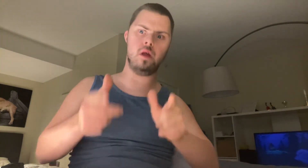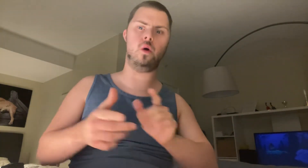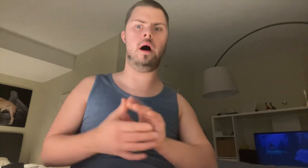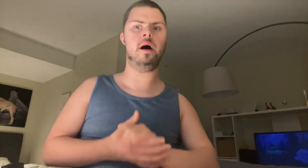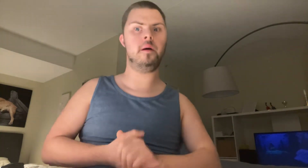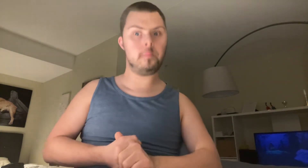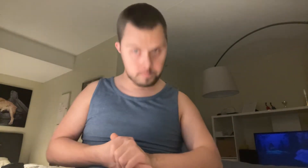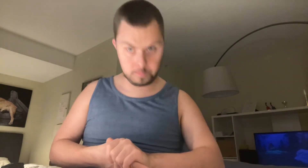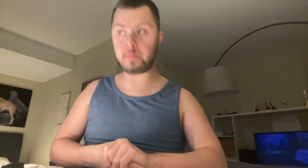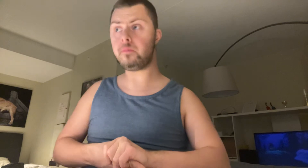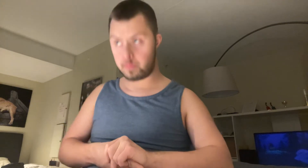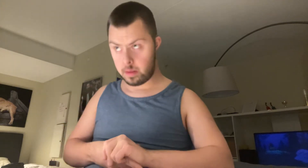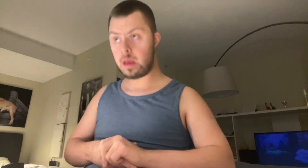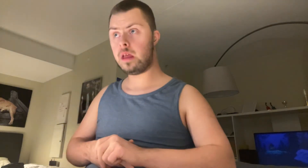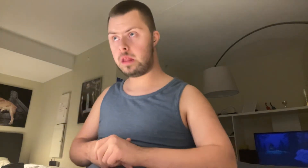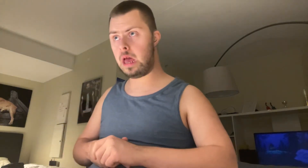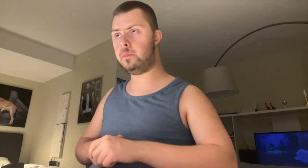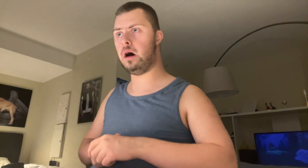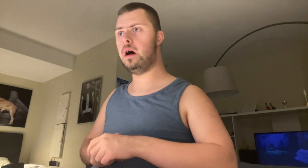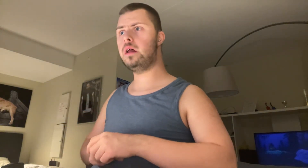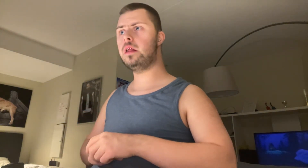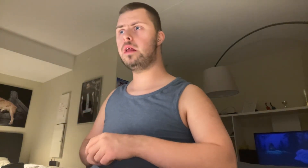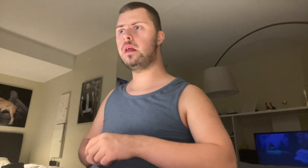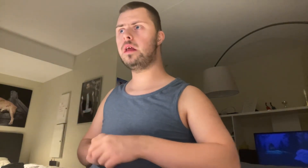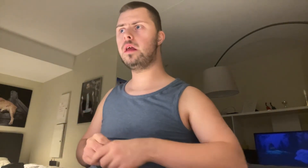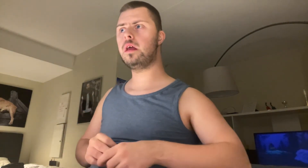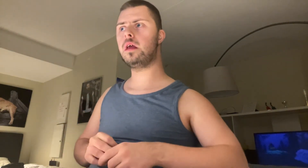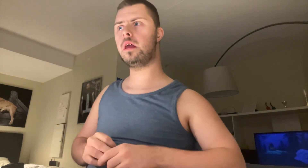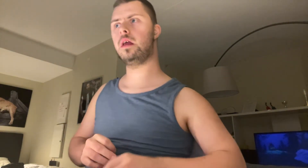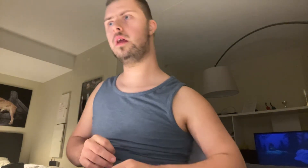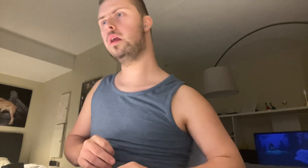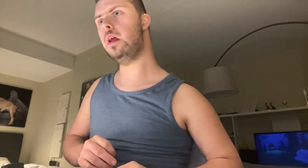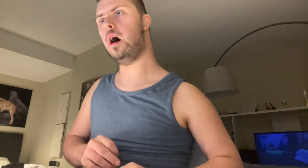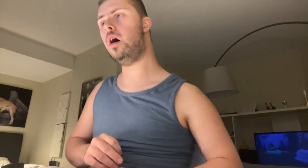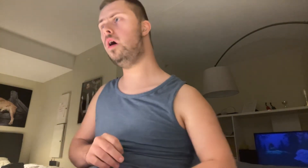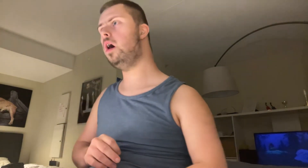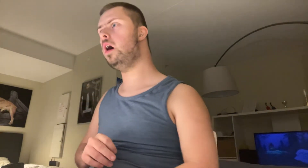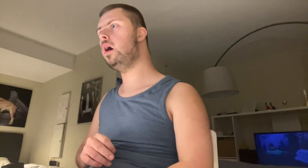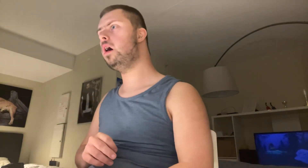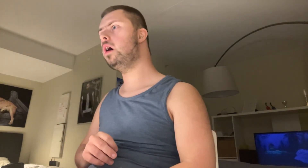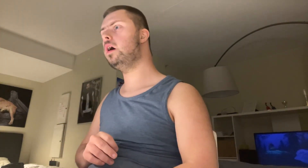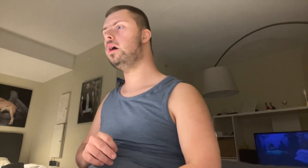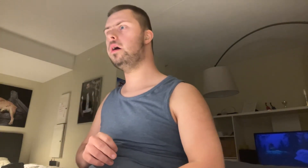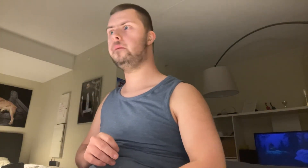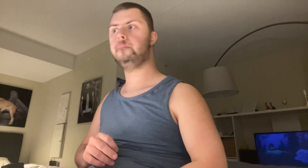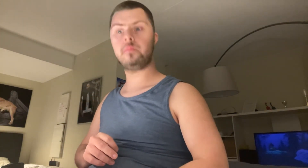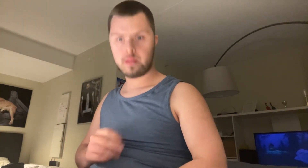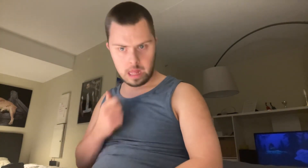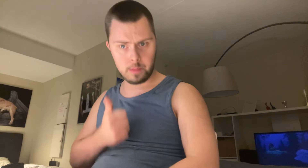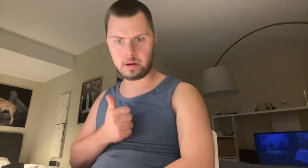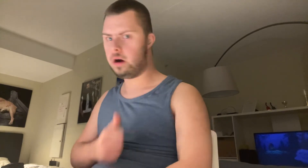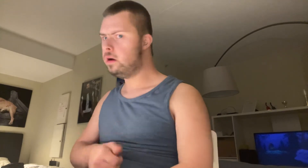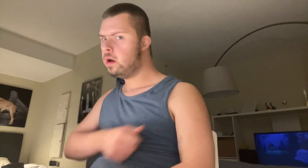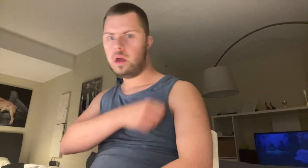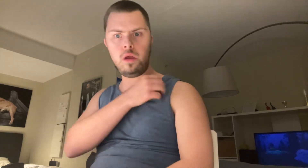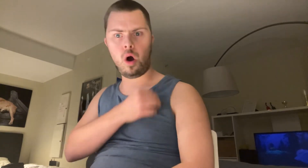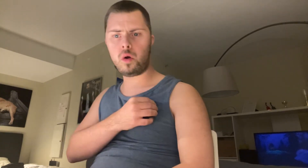Efter dina gillade låtar då. Det är bra. Ja. Det är bra.